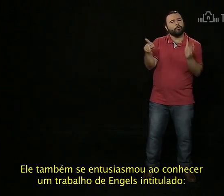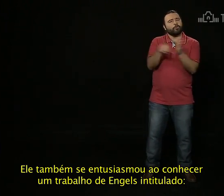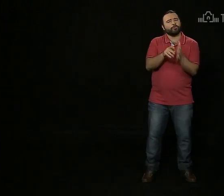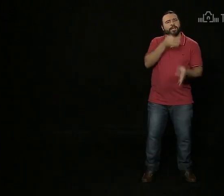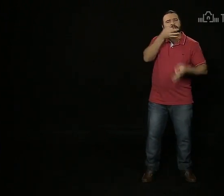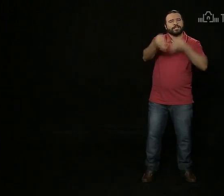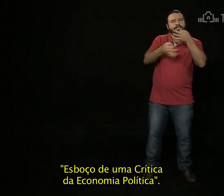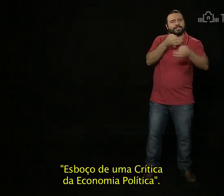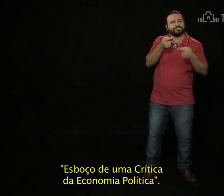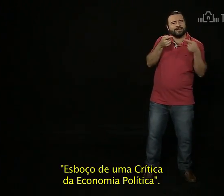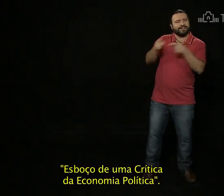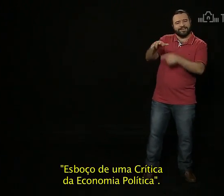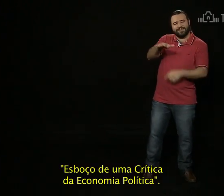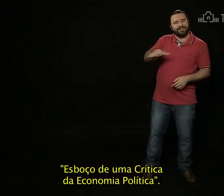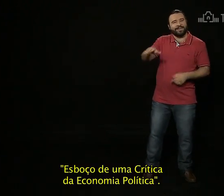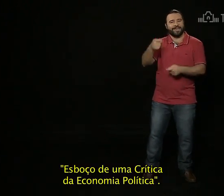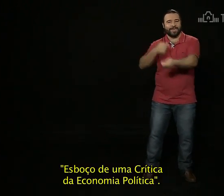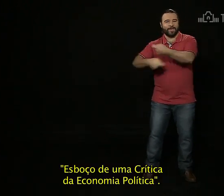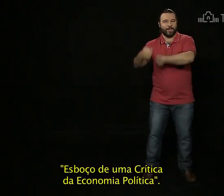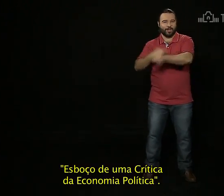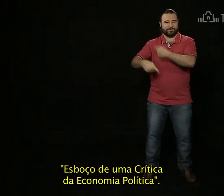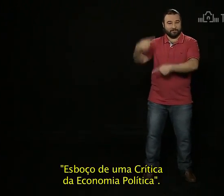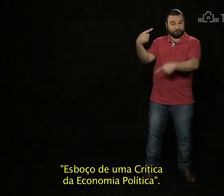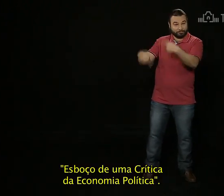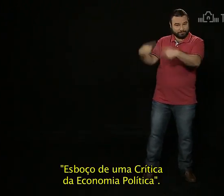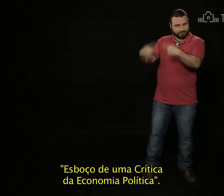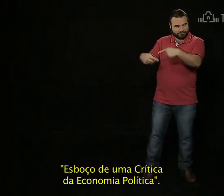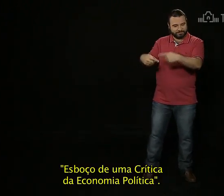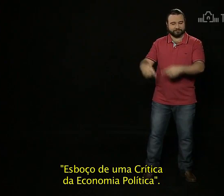Esboço de uma crítica da economia política